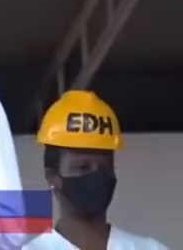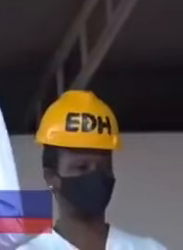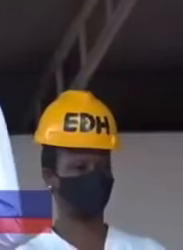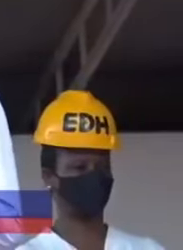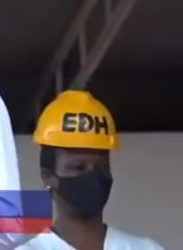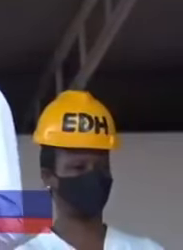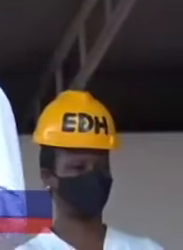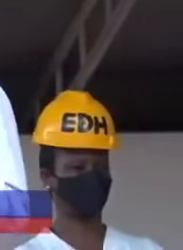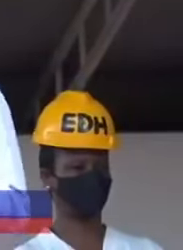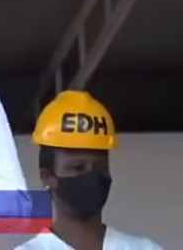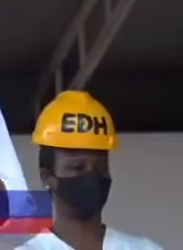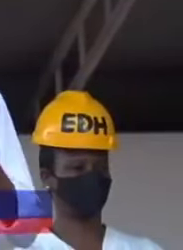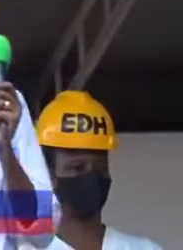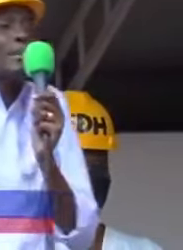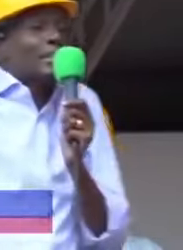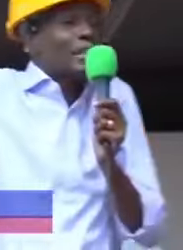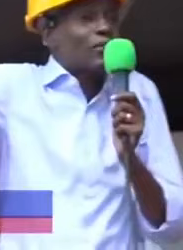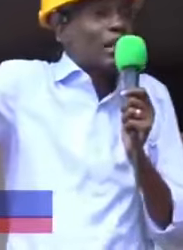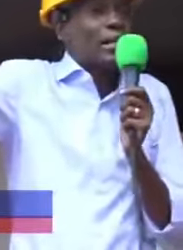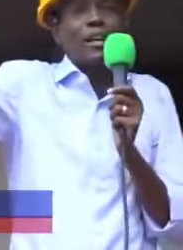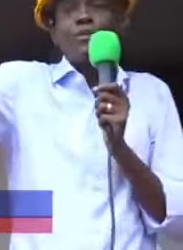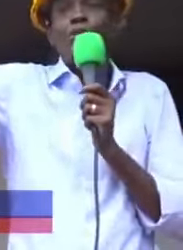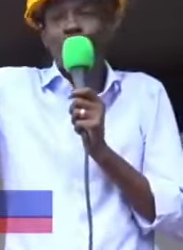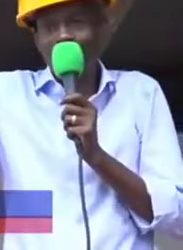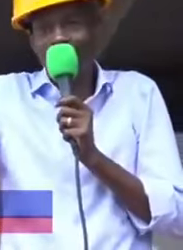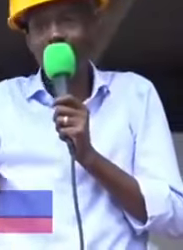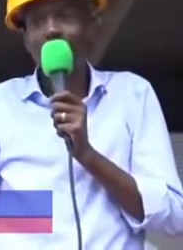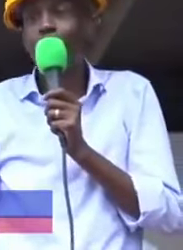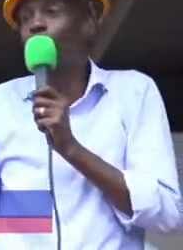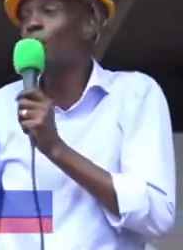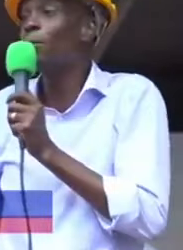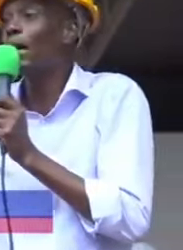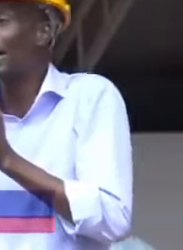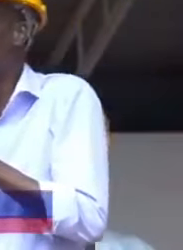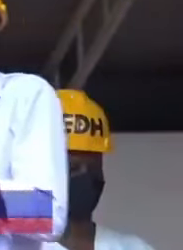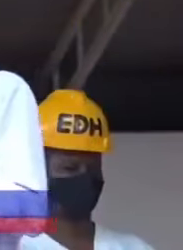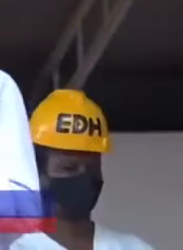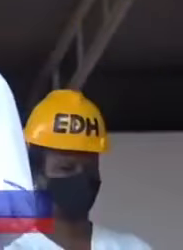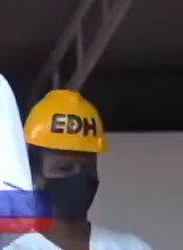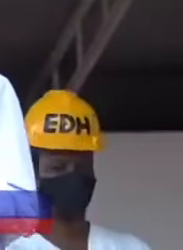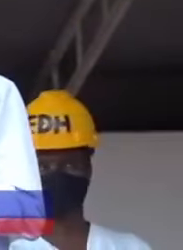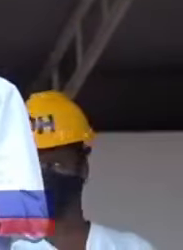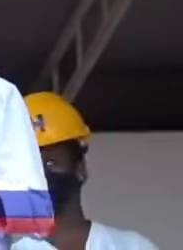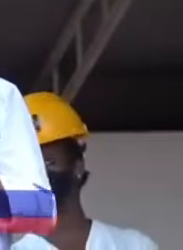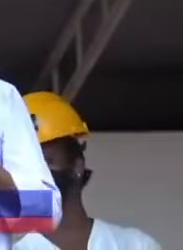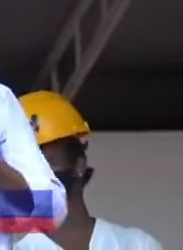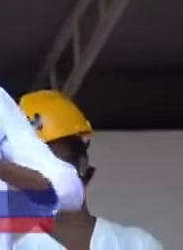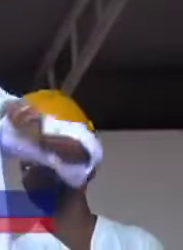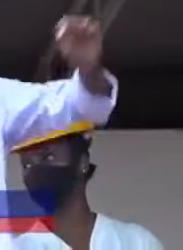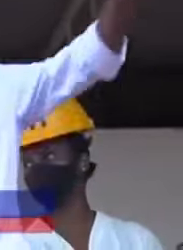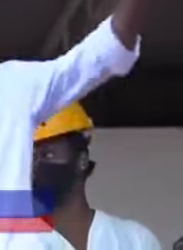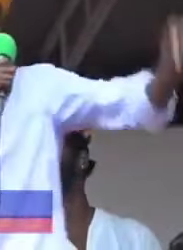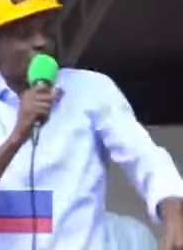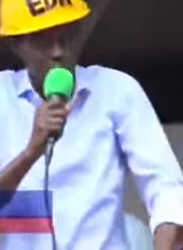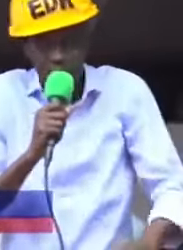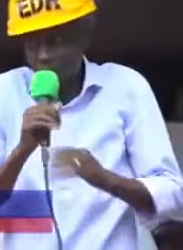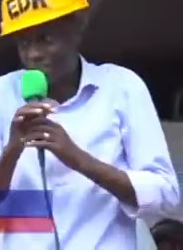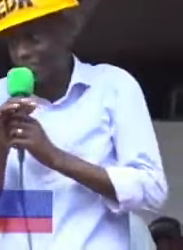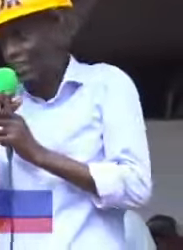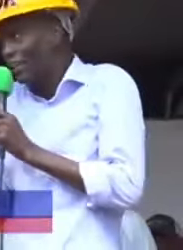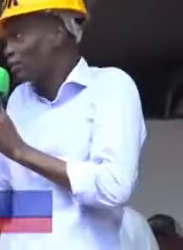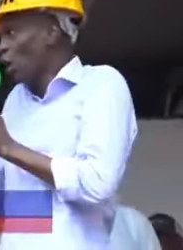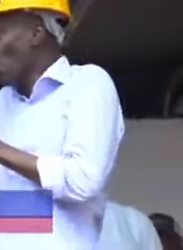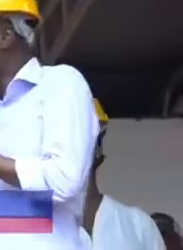cher, c'est selon miracle qui te fait carnaval fête. Non, pas de paix, 14 février. Et mais miracle a